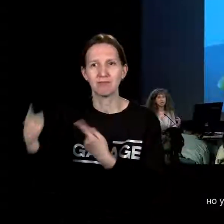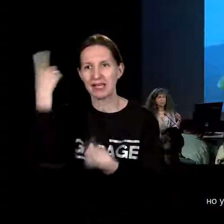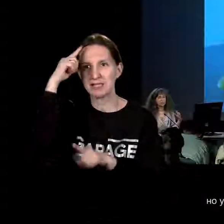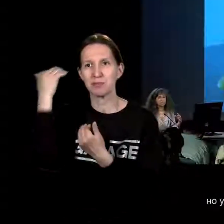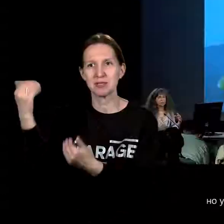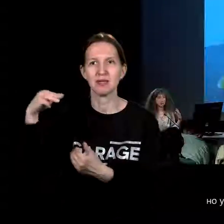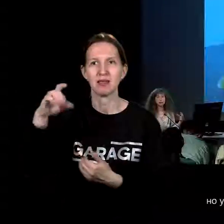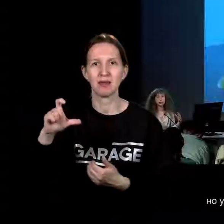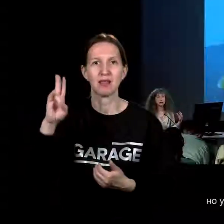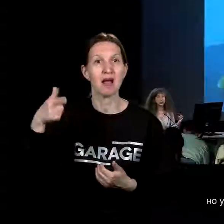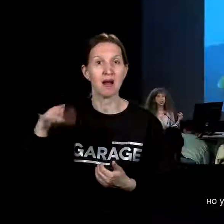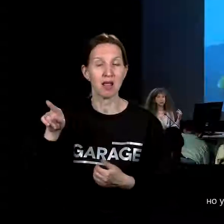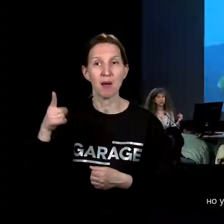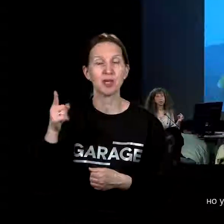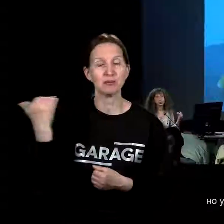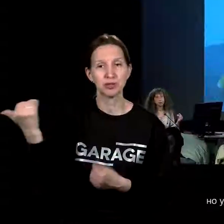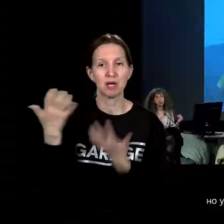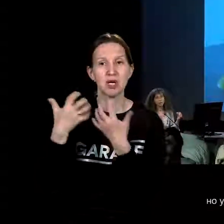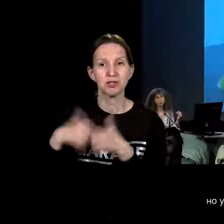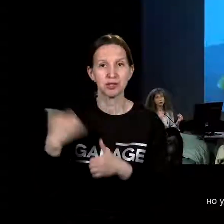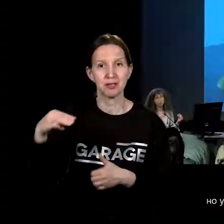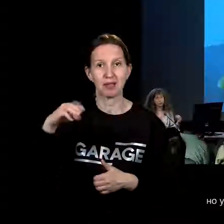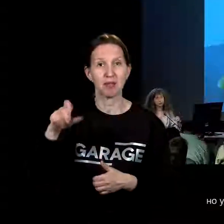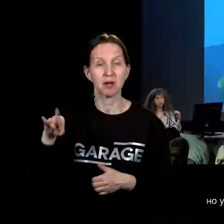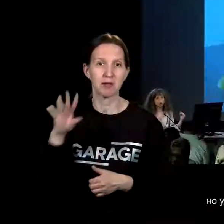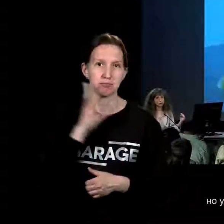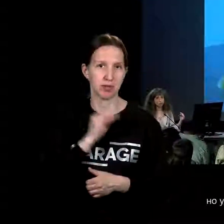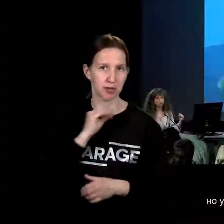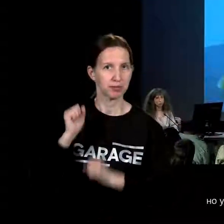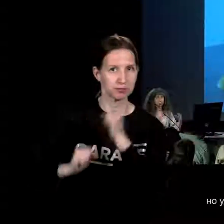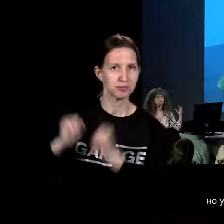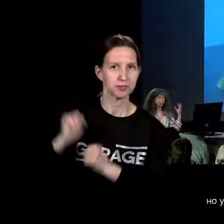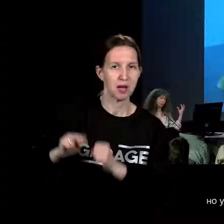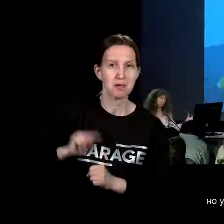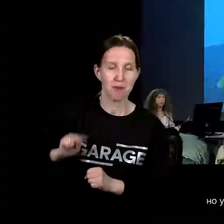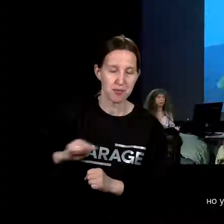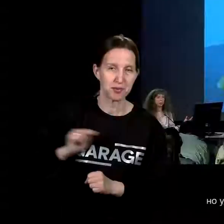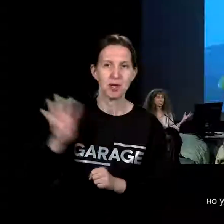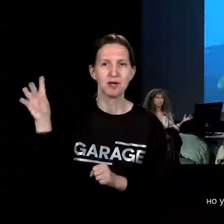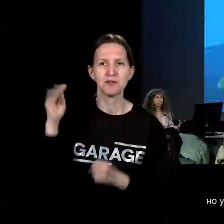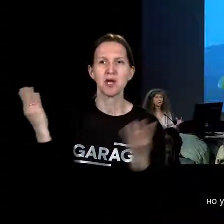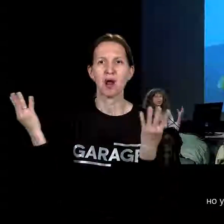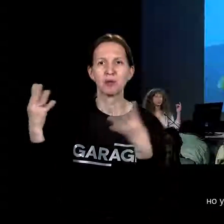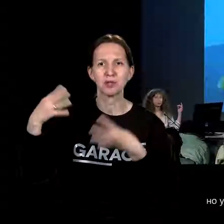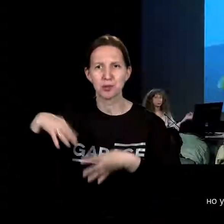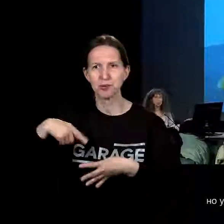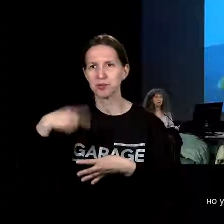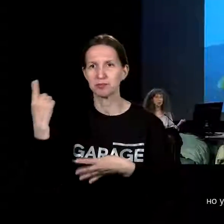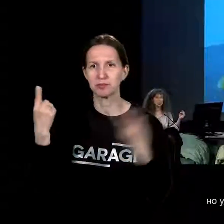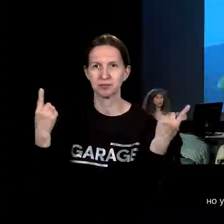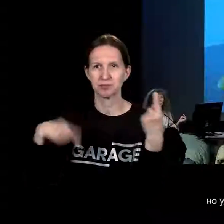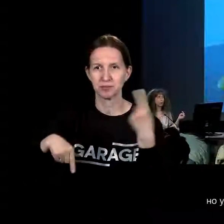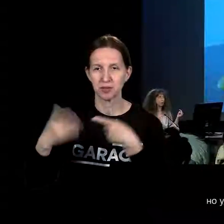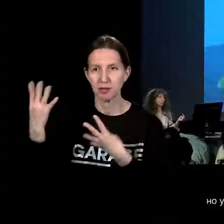Тенгли, вполне, машины Тенгли вполне себе работают. Они прекрасно работают, все колесики крутятся, все, что